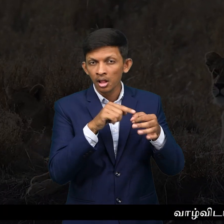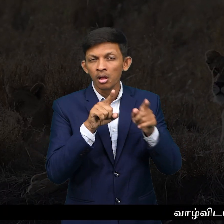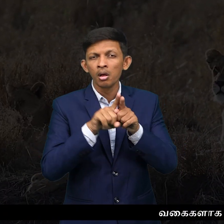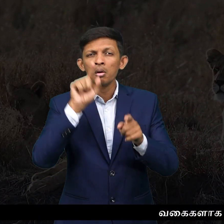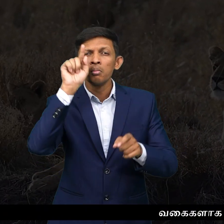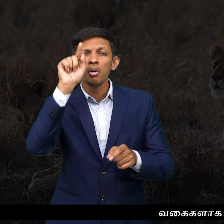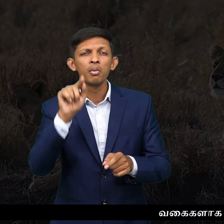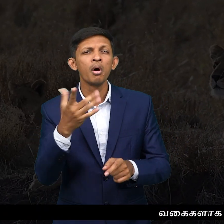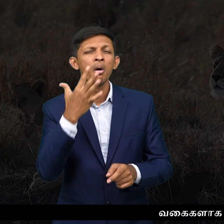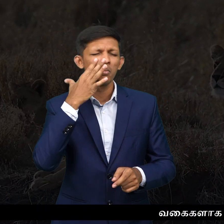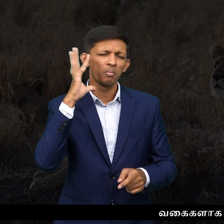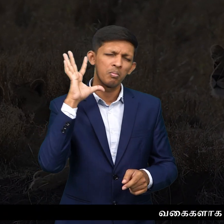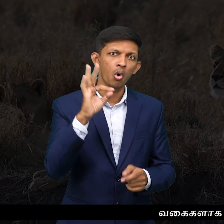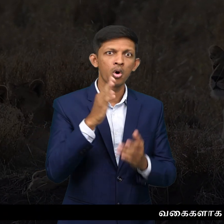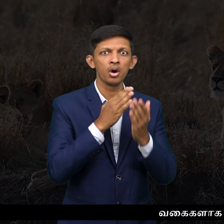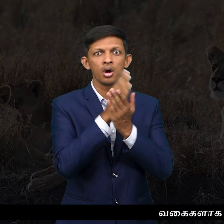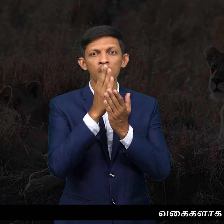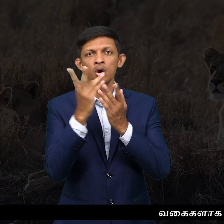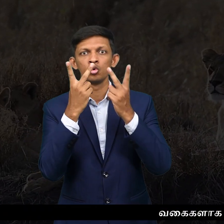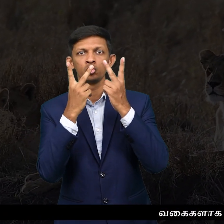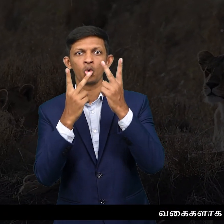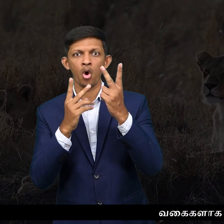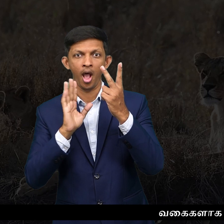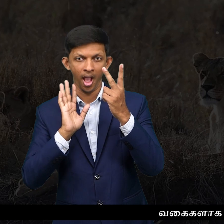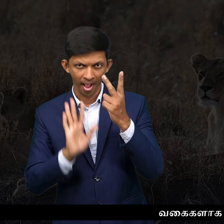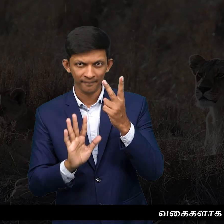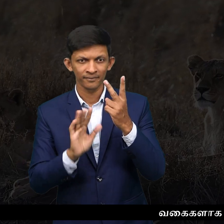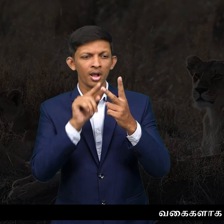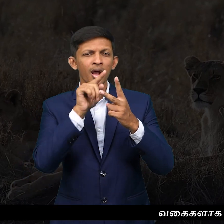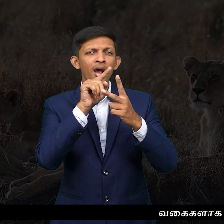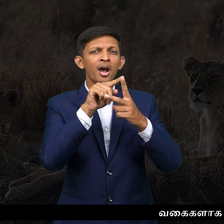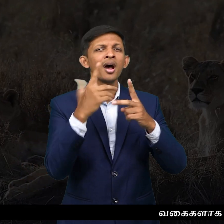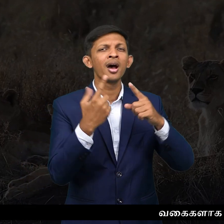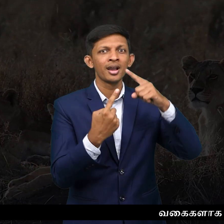வாழ்விடங்கள் 2 வகைகளாக பிரிக்கப்படுகிறது: